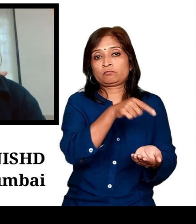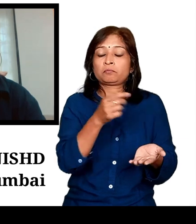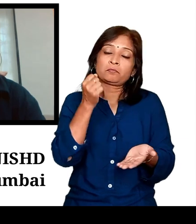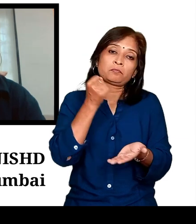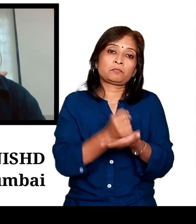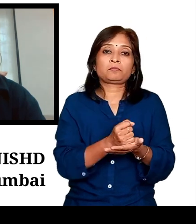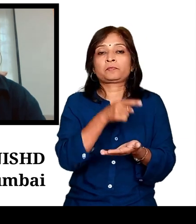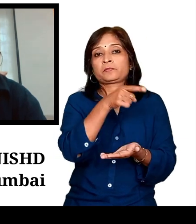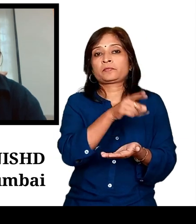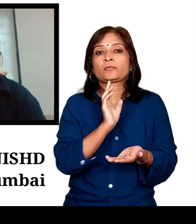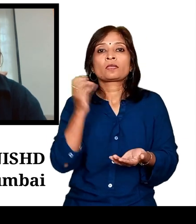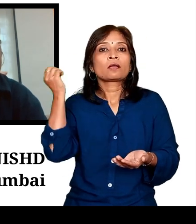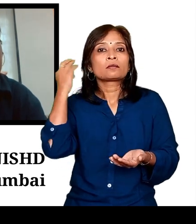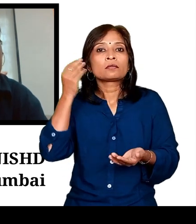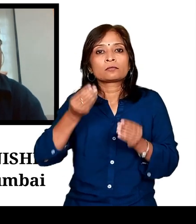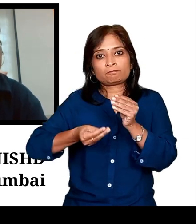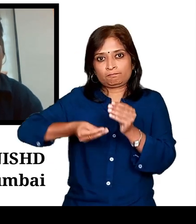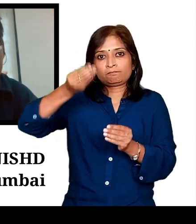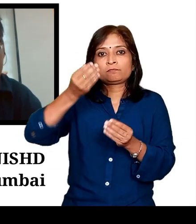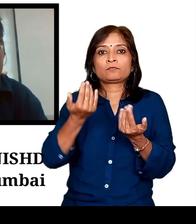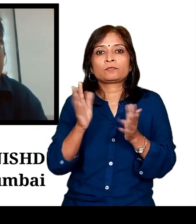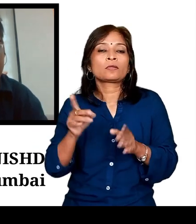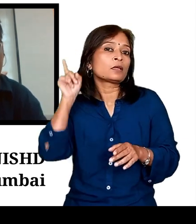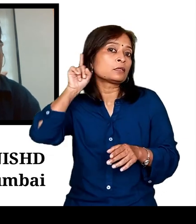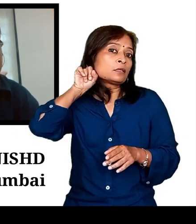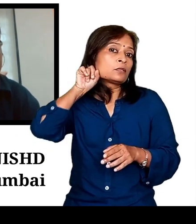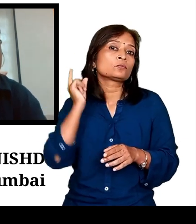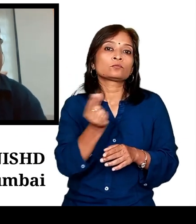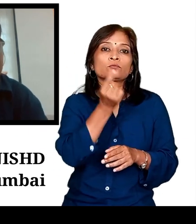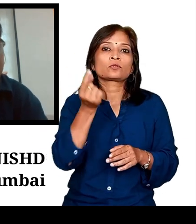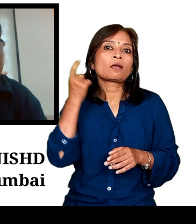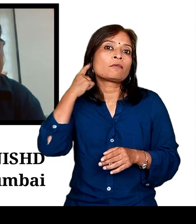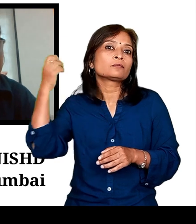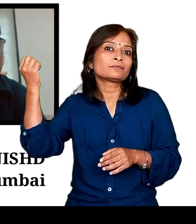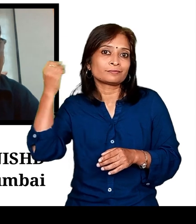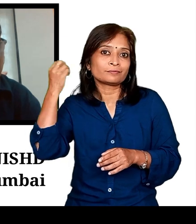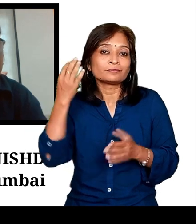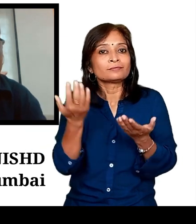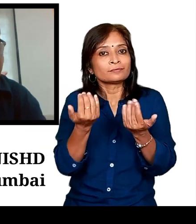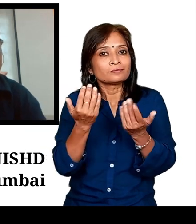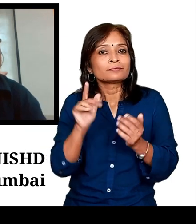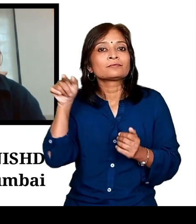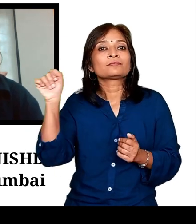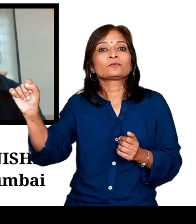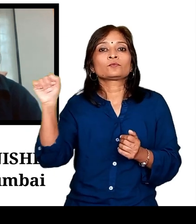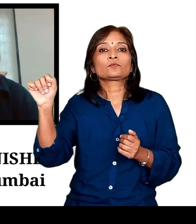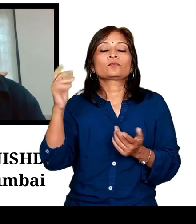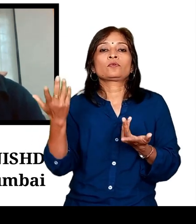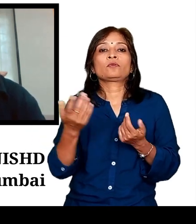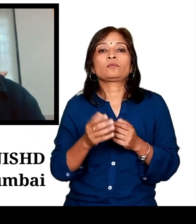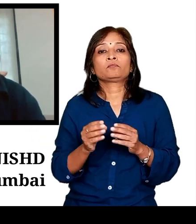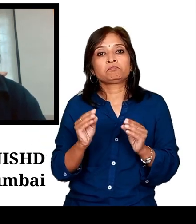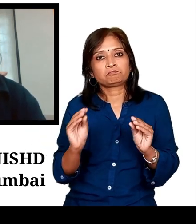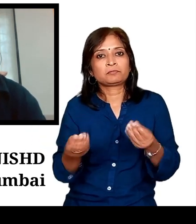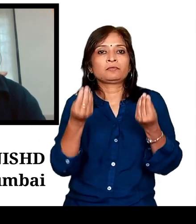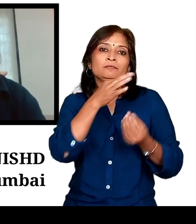डेफिनेटली उसकी हियरिंग बढ़ा सकते हैं हम, एम्पलीफाई कर सकते हैं और एम्पलीफाई करके उनका बहुत अच्छे से